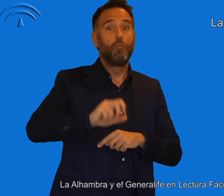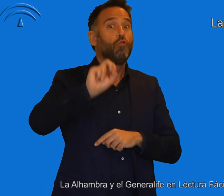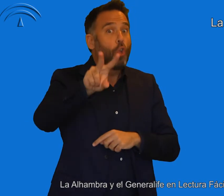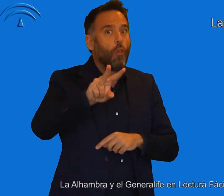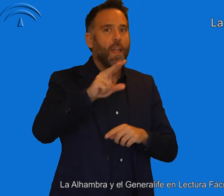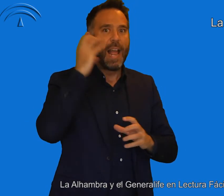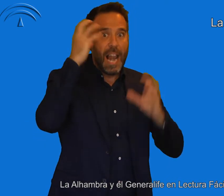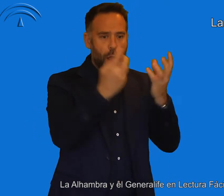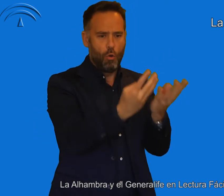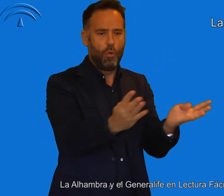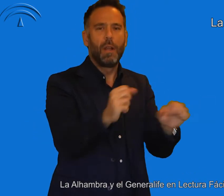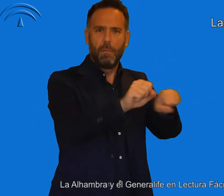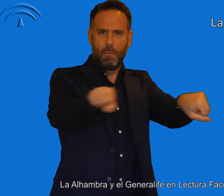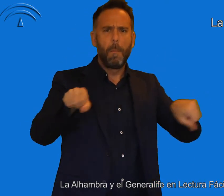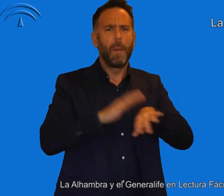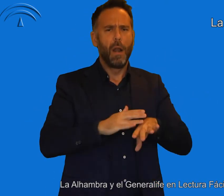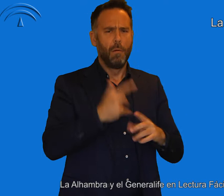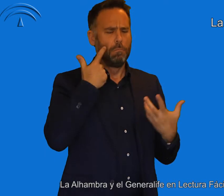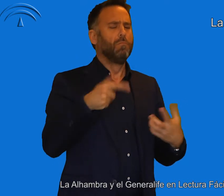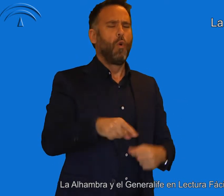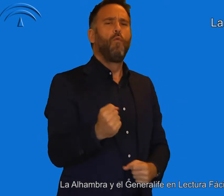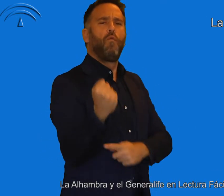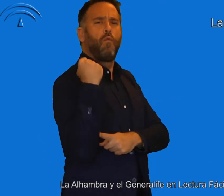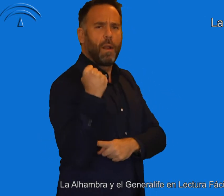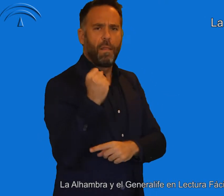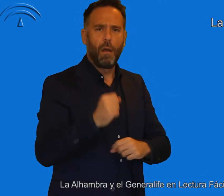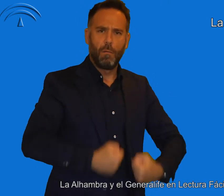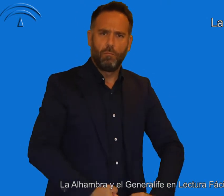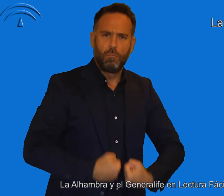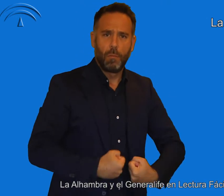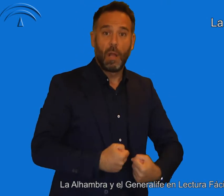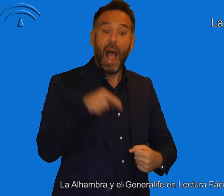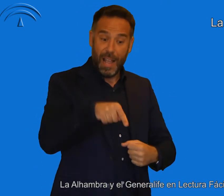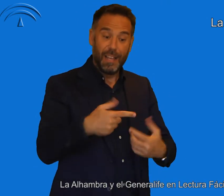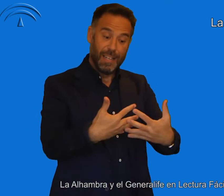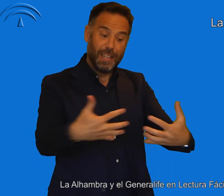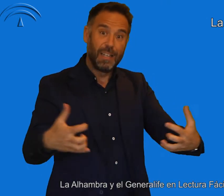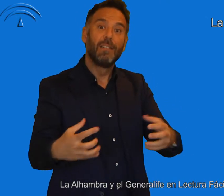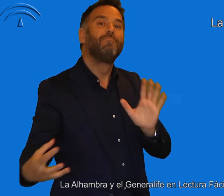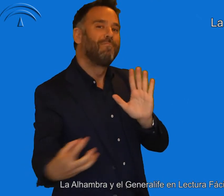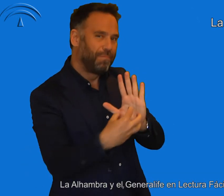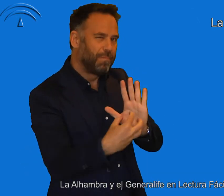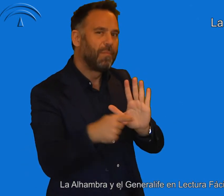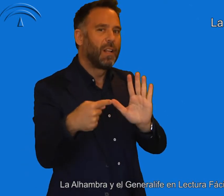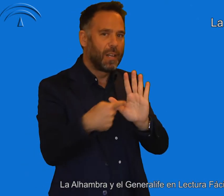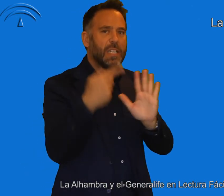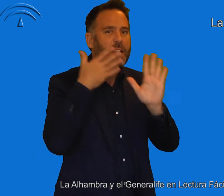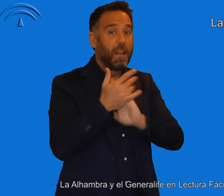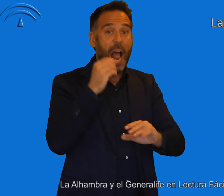leones para demostrar su fuerza y su poder. Así aparece escrito en la fuente: son los leones de la